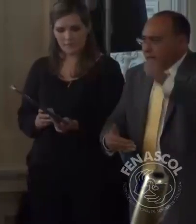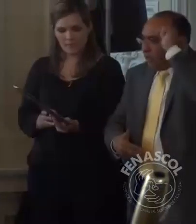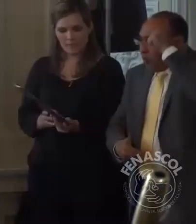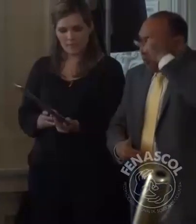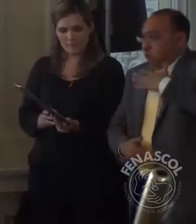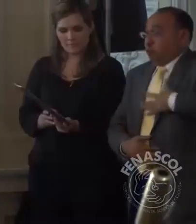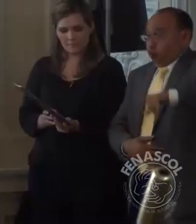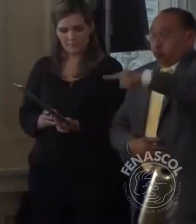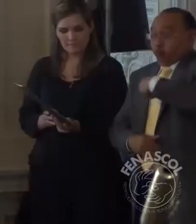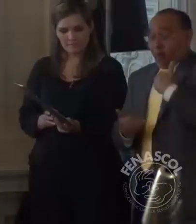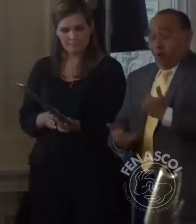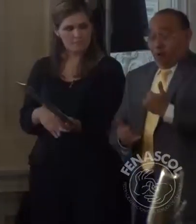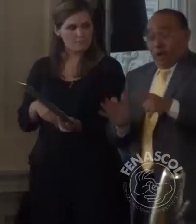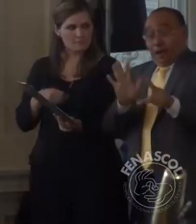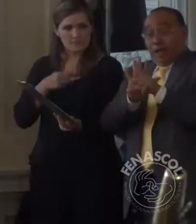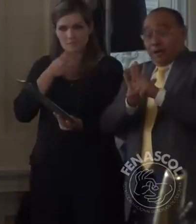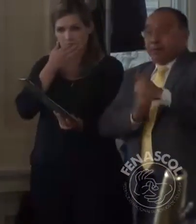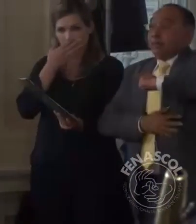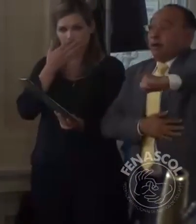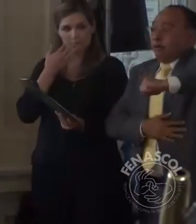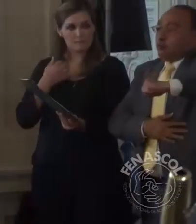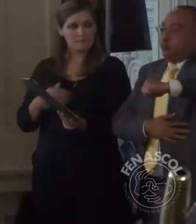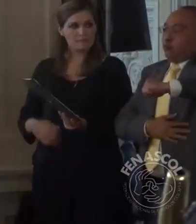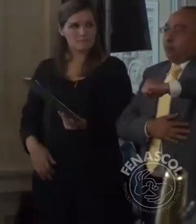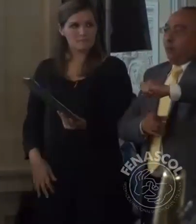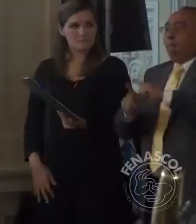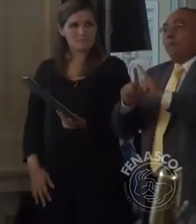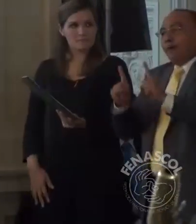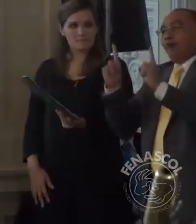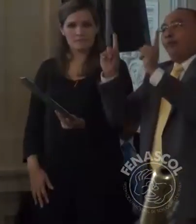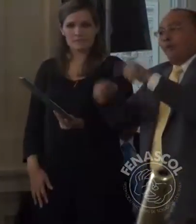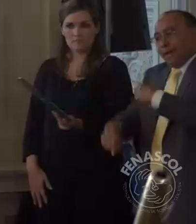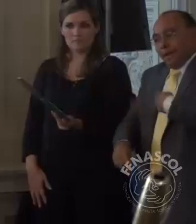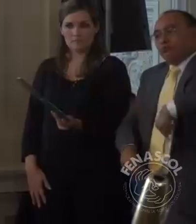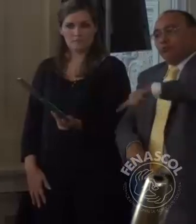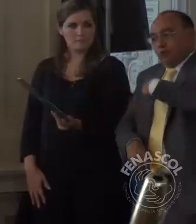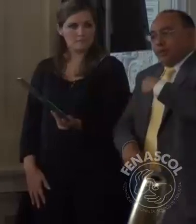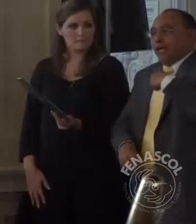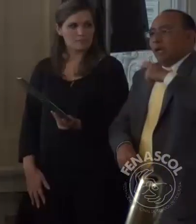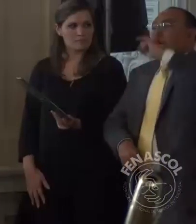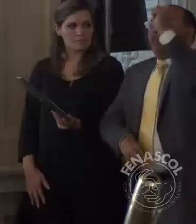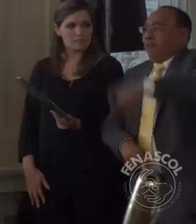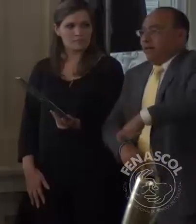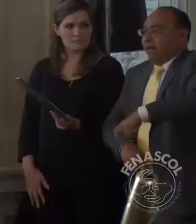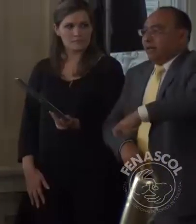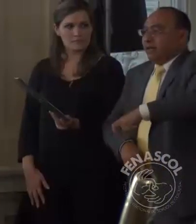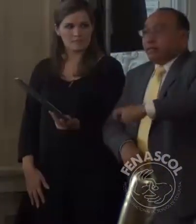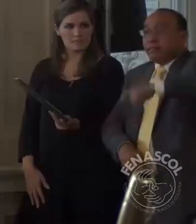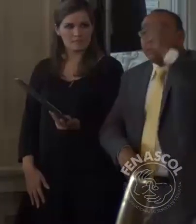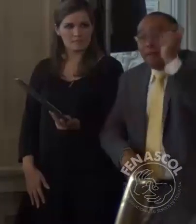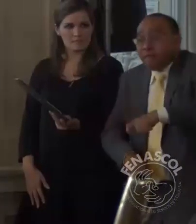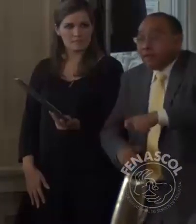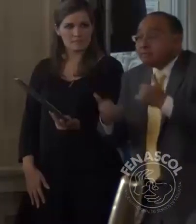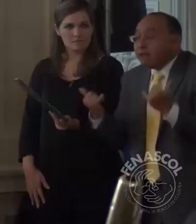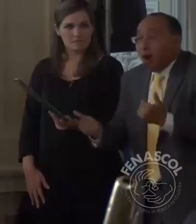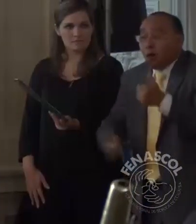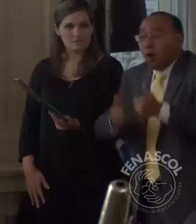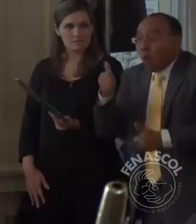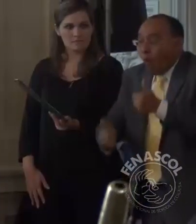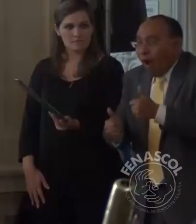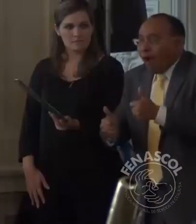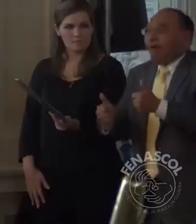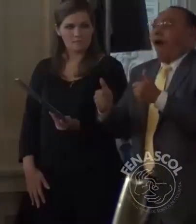Recordarles a todos los compañeros, a la comunidad, que nosotros somos sujetos de derechos, pero también tenemos unos